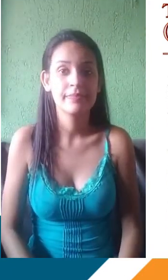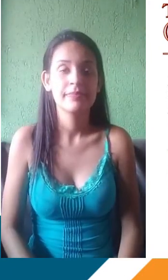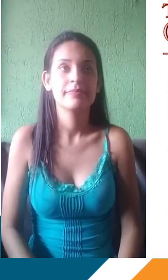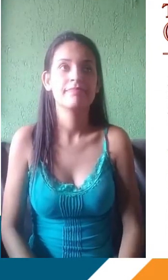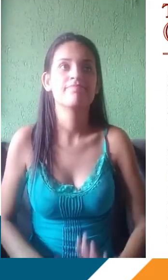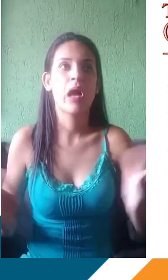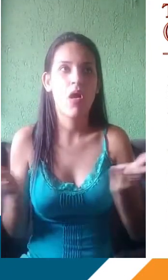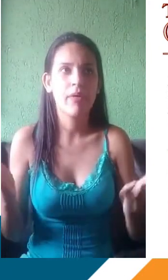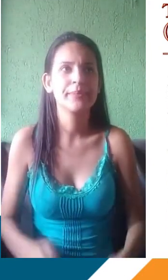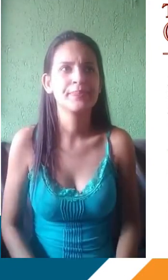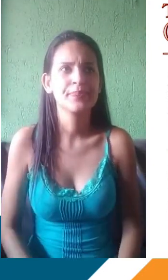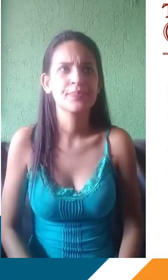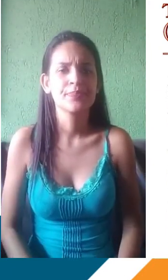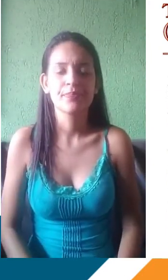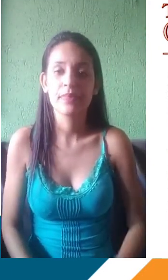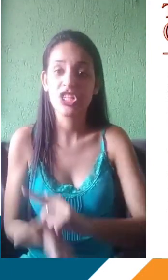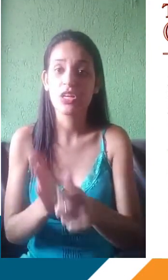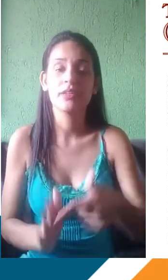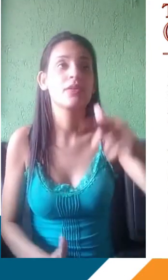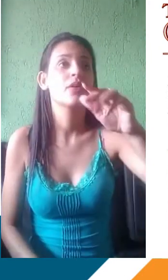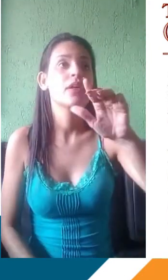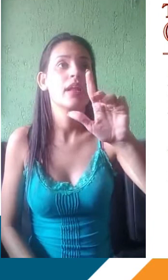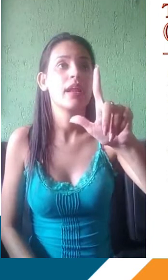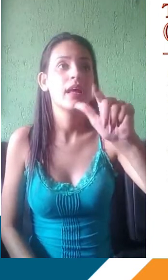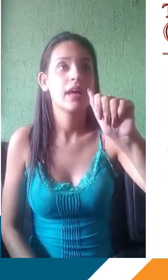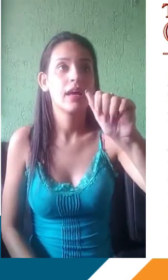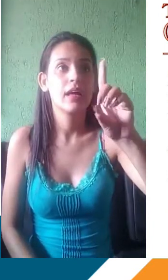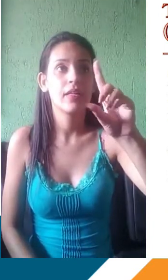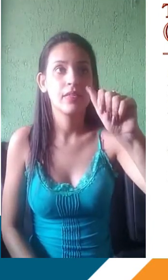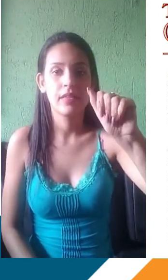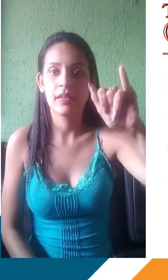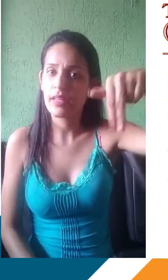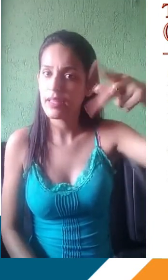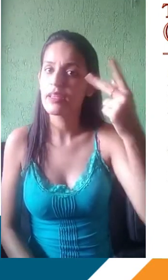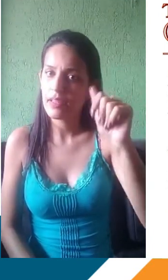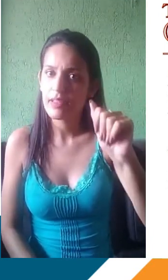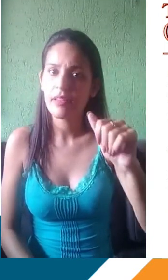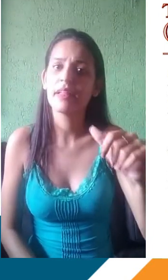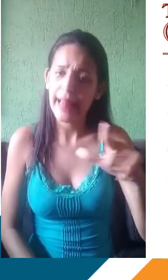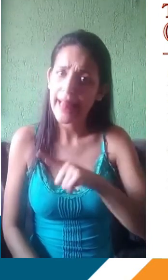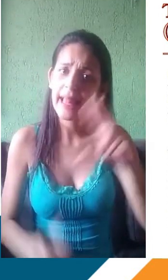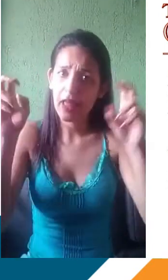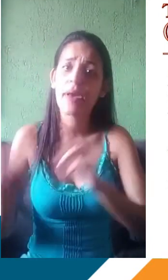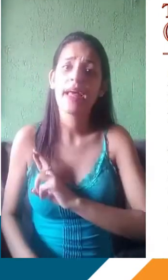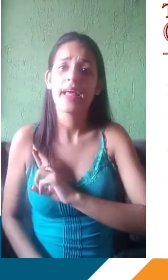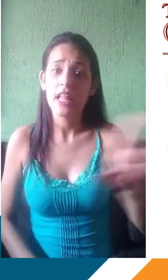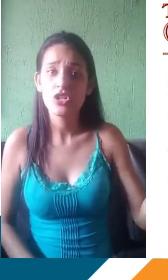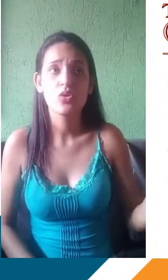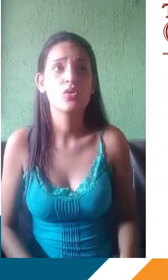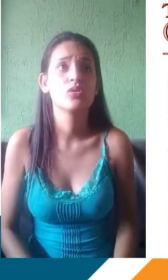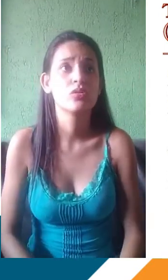instruções e também a presença da segunda pessoa do plural. Então também estabelece uma relação com o interlocutor, chamando